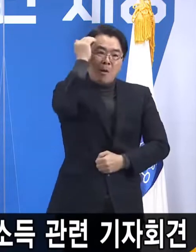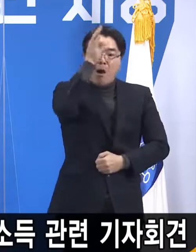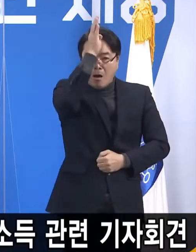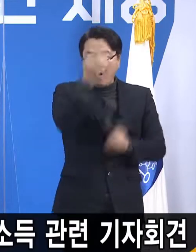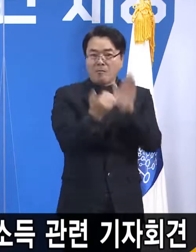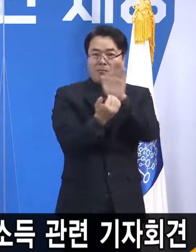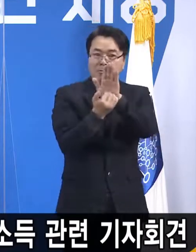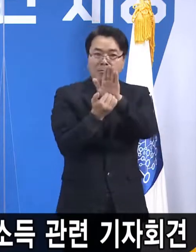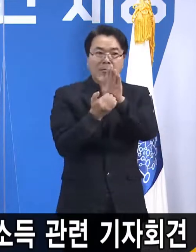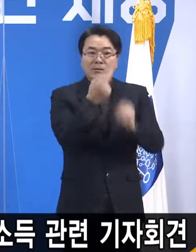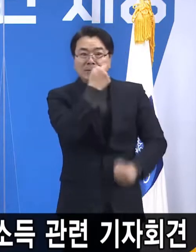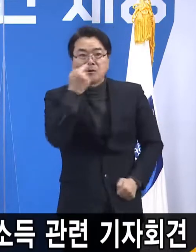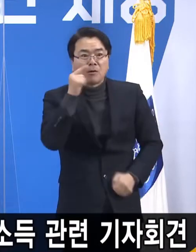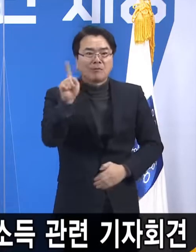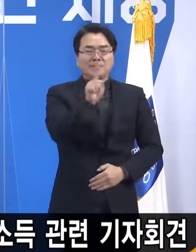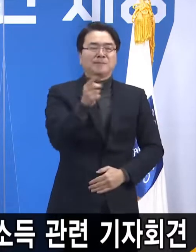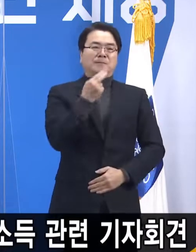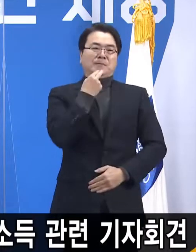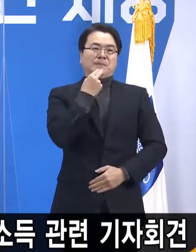어디에도 없습니다.